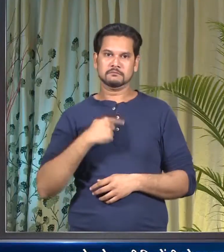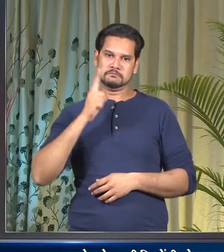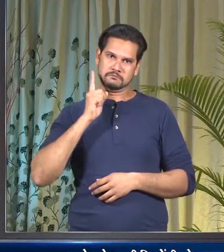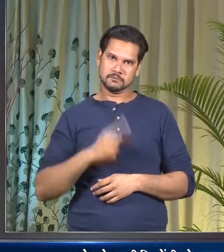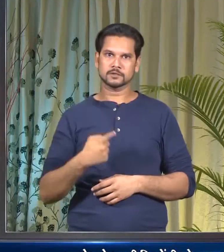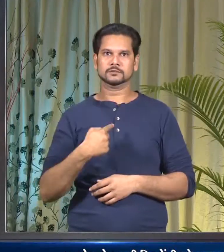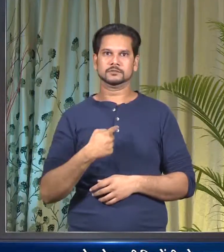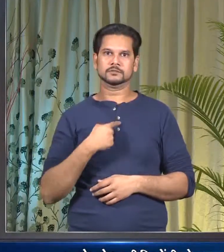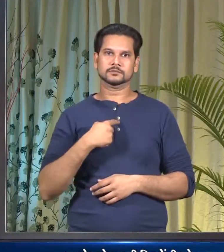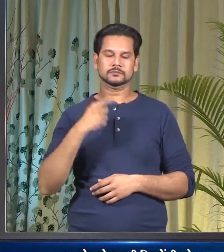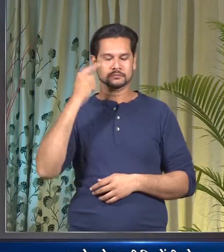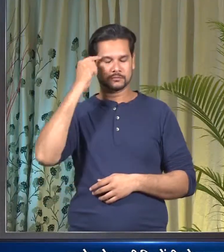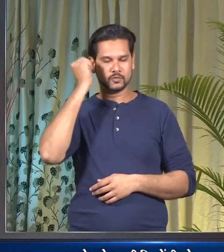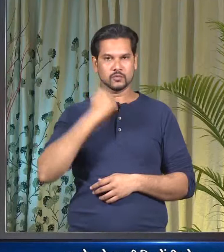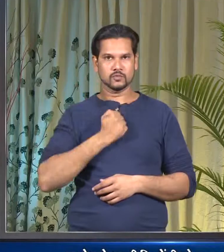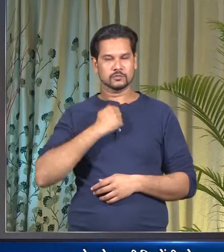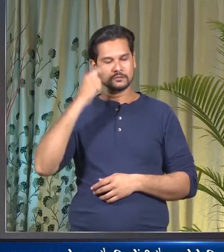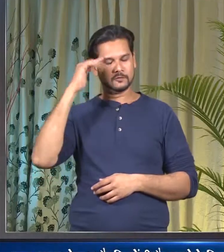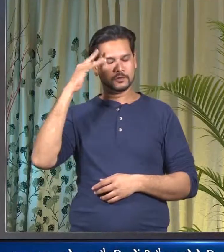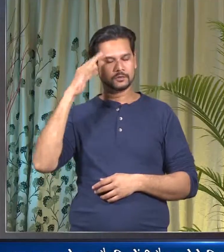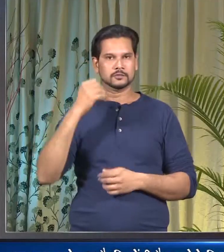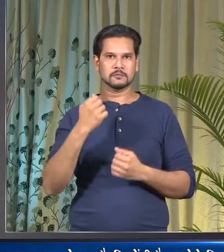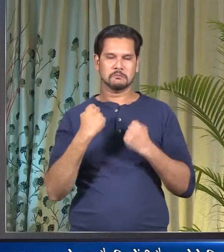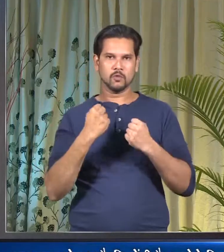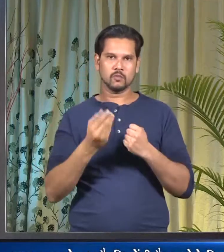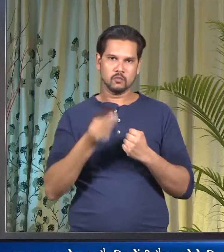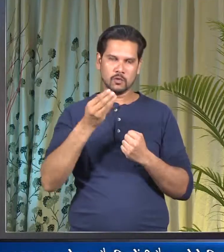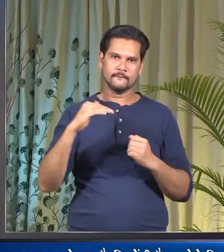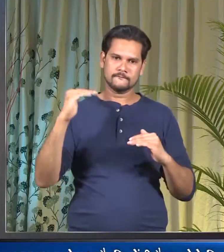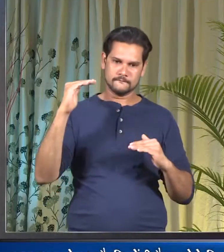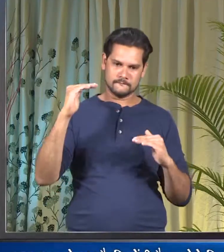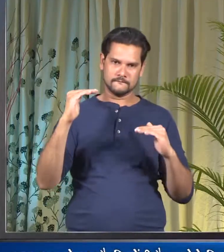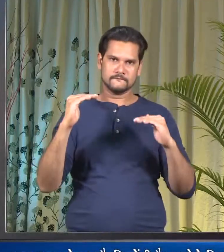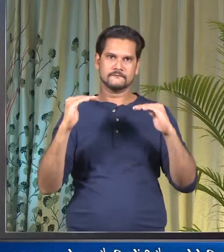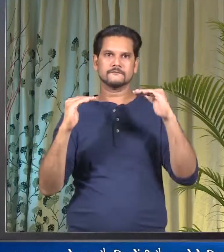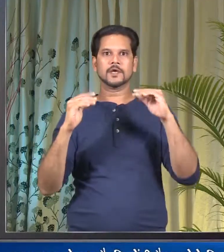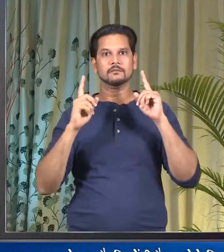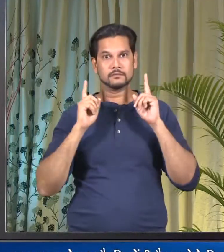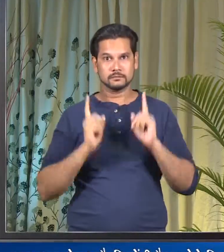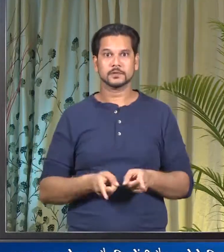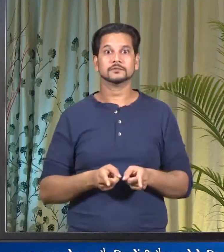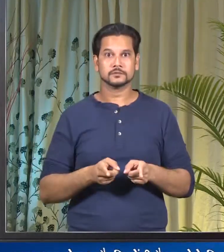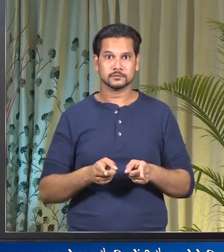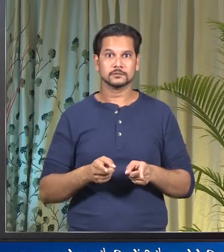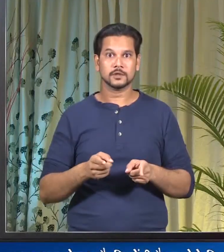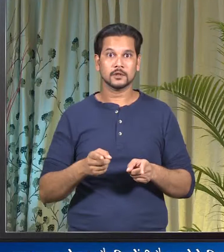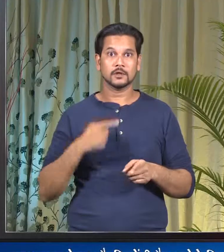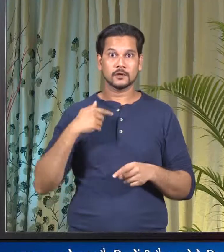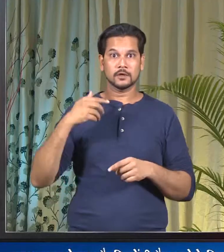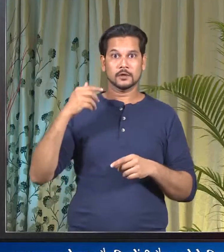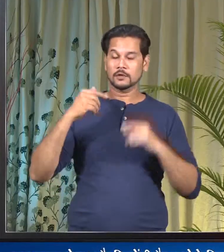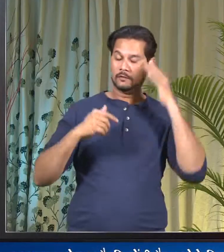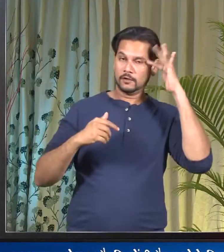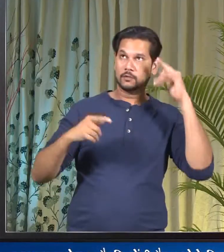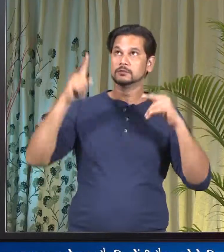अपनी फ्रीक्वंसी को क्या करना होगा उपर उठाना होगा और फ्रीक्वंसी मैच करने के लिए अपनी